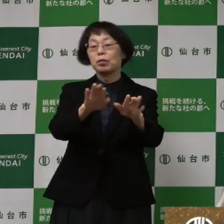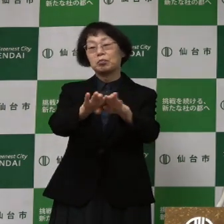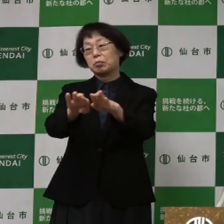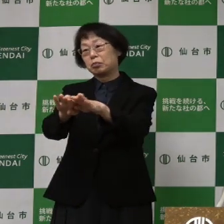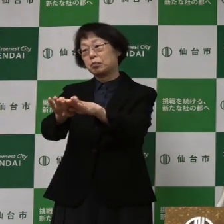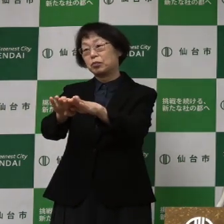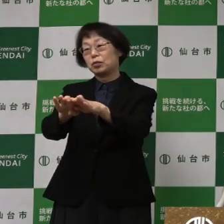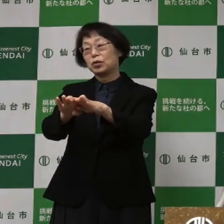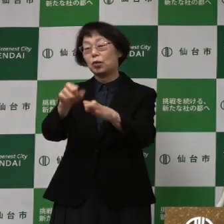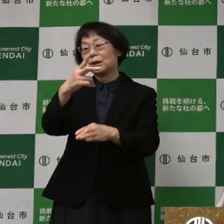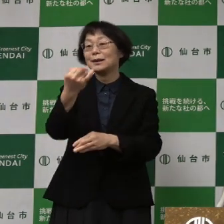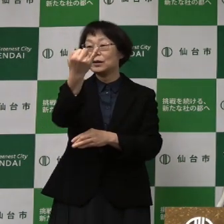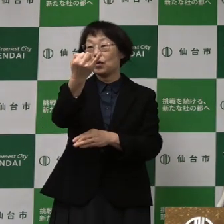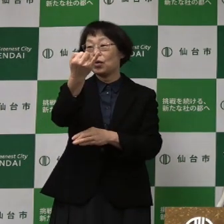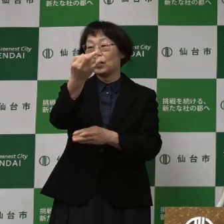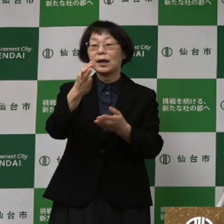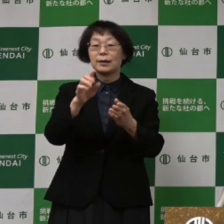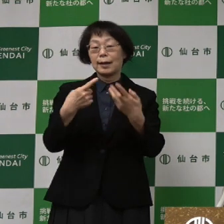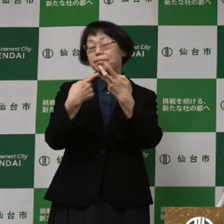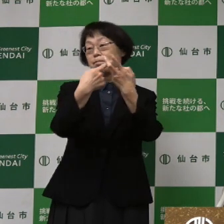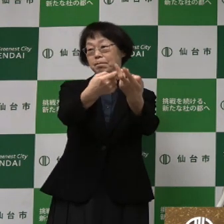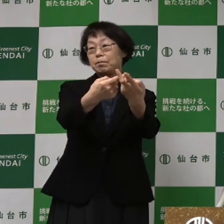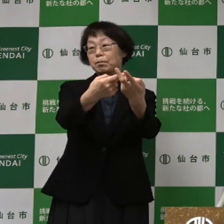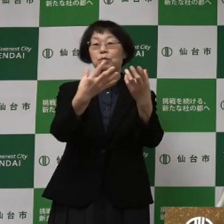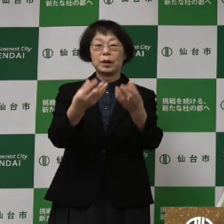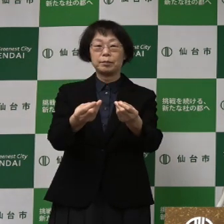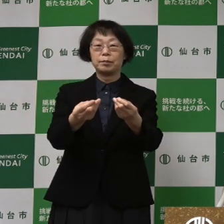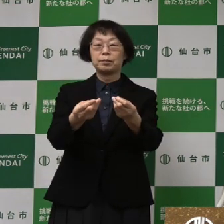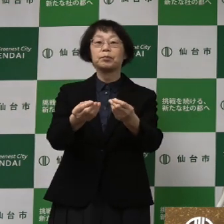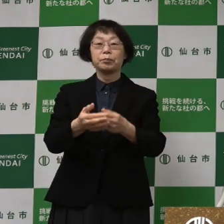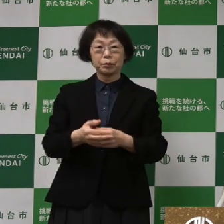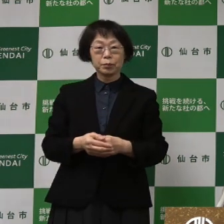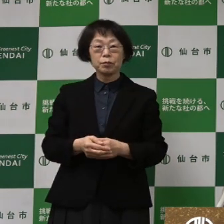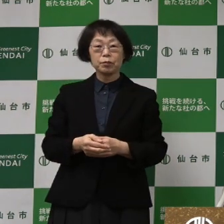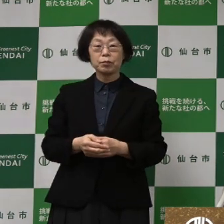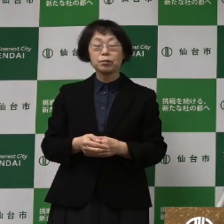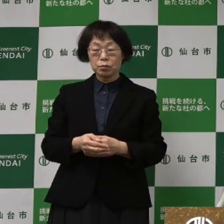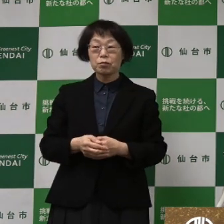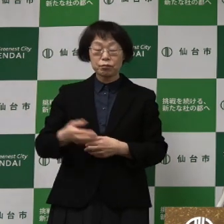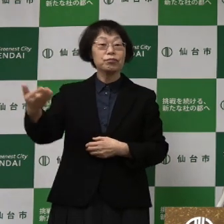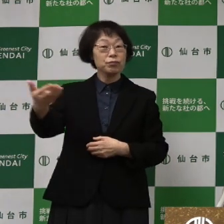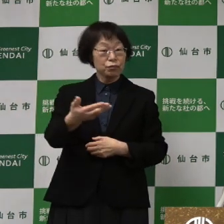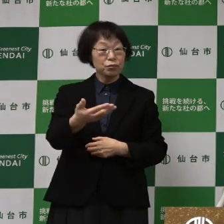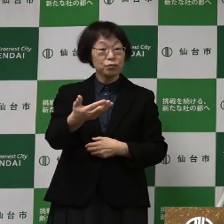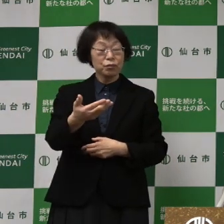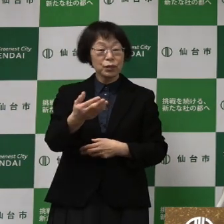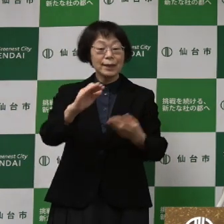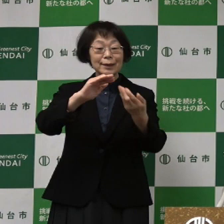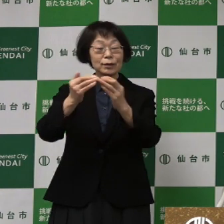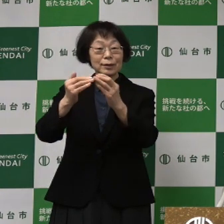ンスク市長に宛てて、お便りを発出したところでございます。 こういう都市間交流